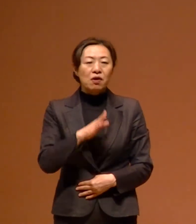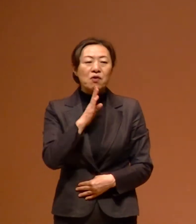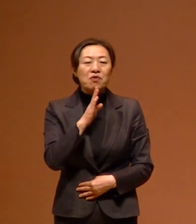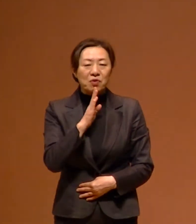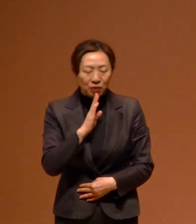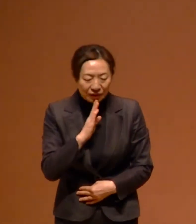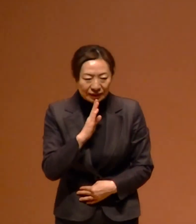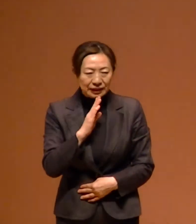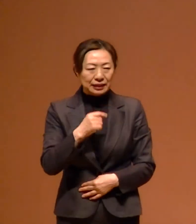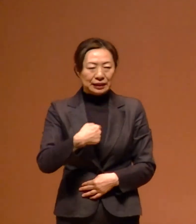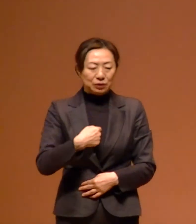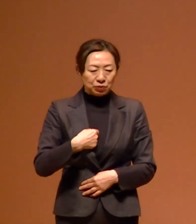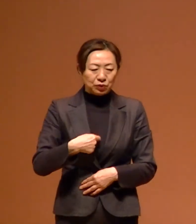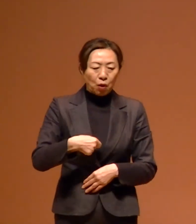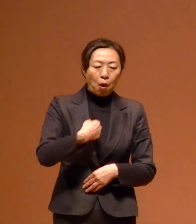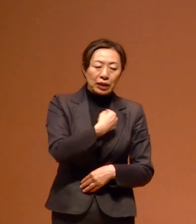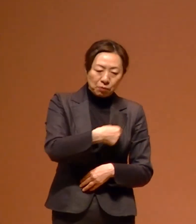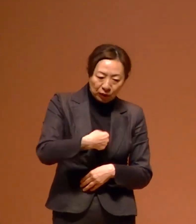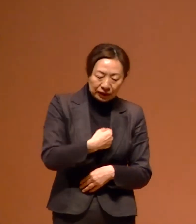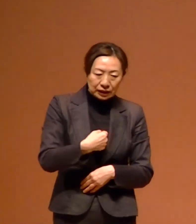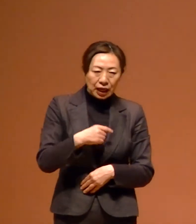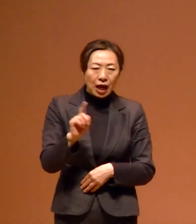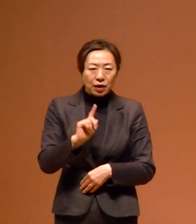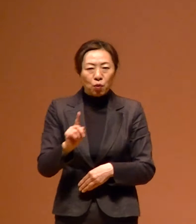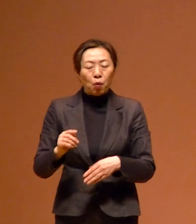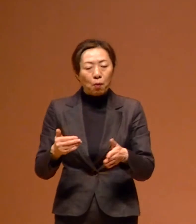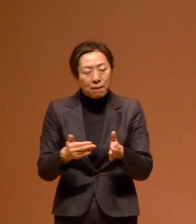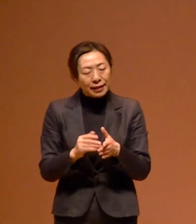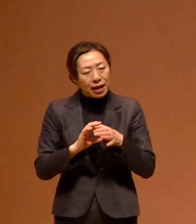本当に自分の思いがどれまでだけ